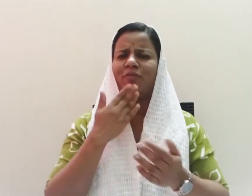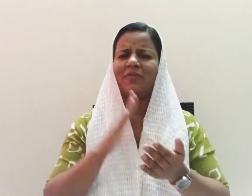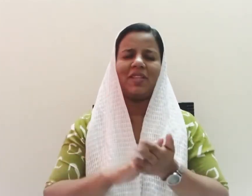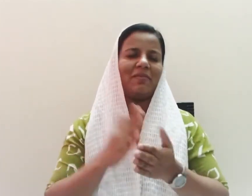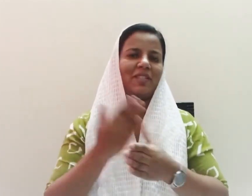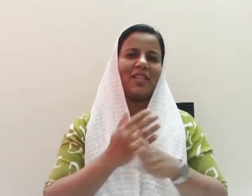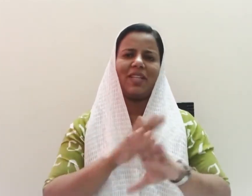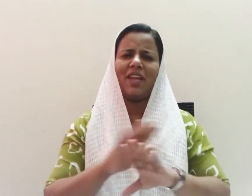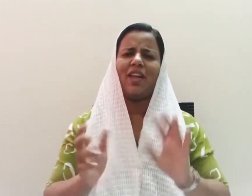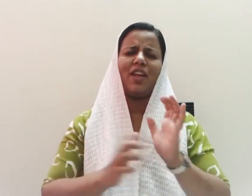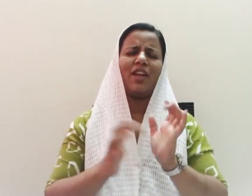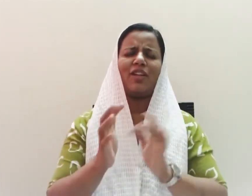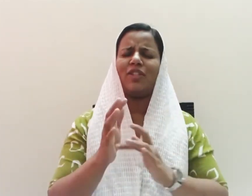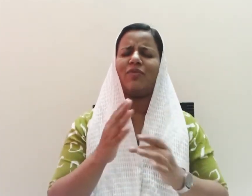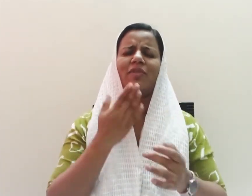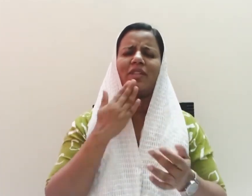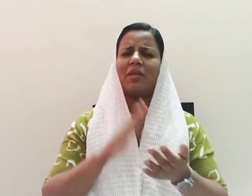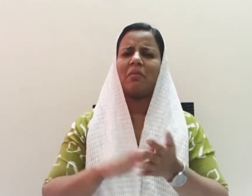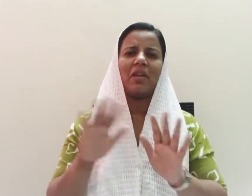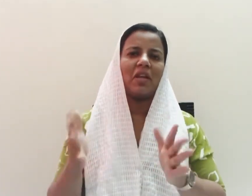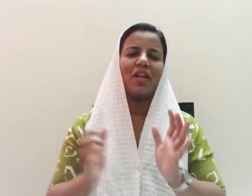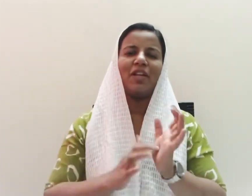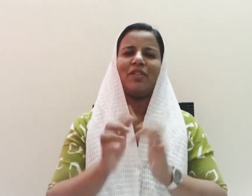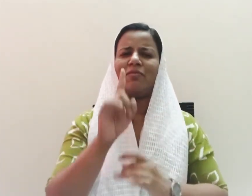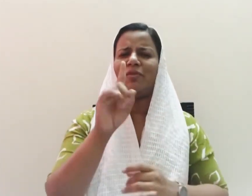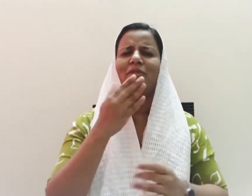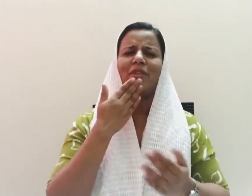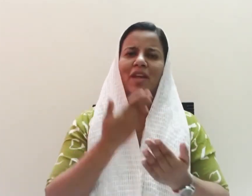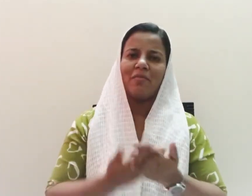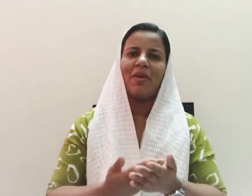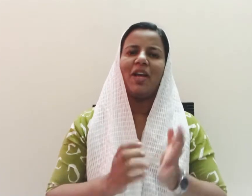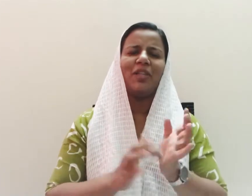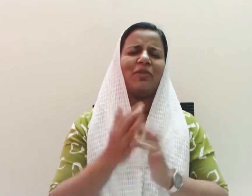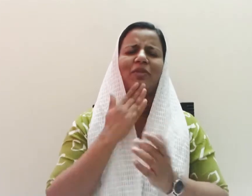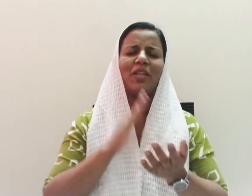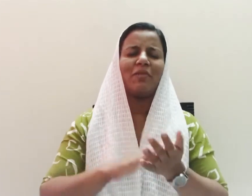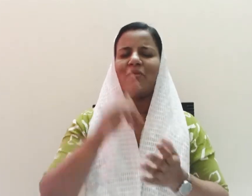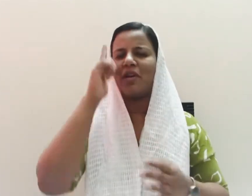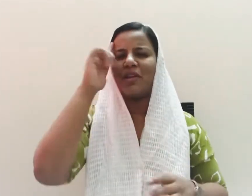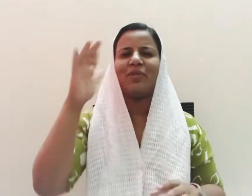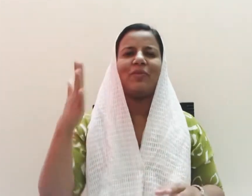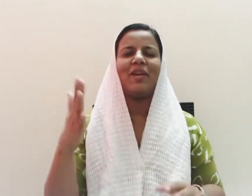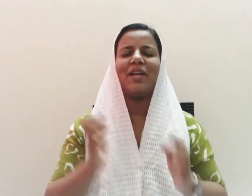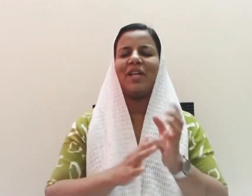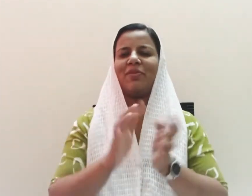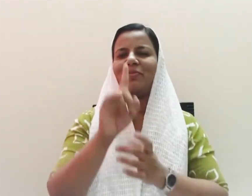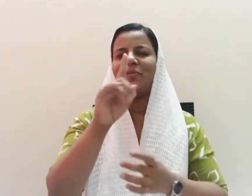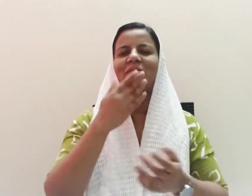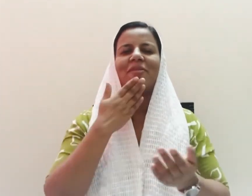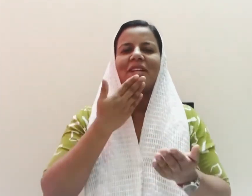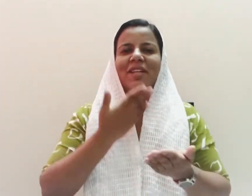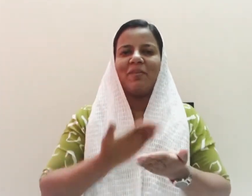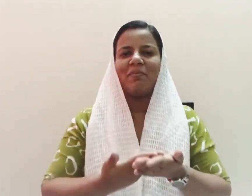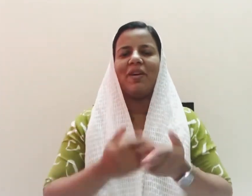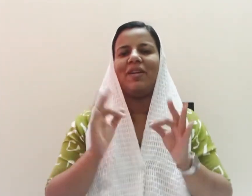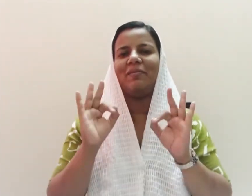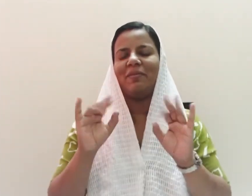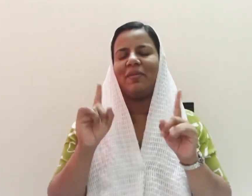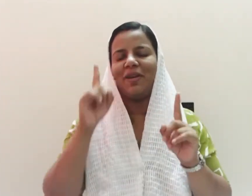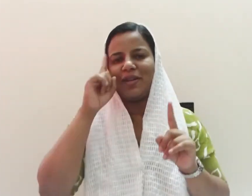കാരണം കർത്താവിൽ തിന്മയില്ല, കർത്താവിന് തിന്മയെ അറിയത്തില്ല, കർത്താവിന് നന്മ മാത്രമേ അറിയത്തുള്ളൂ, കർത്താവ്